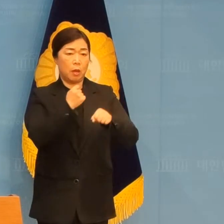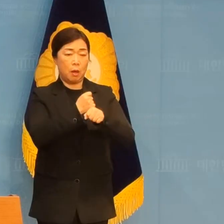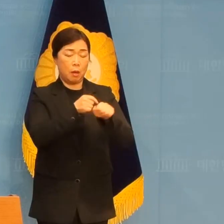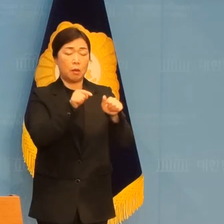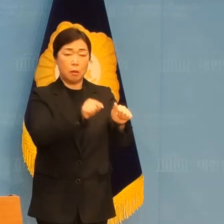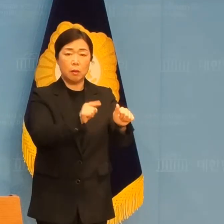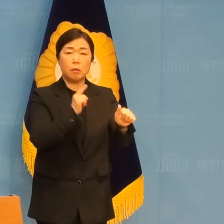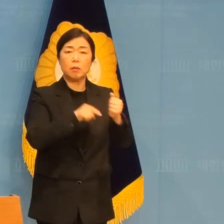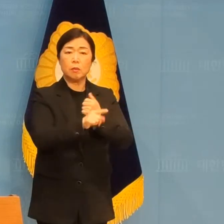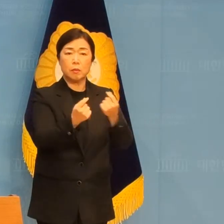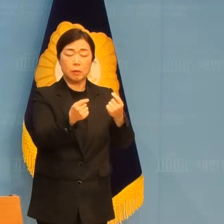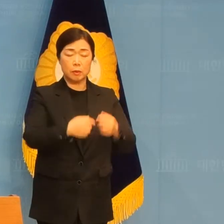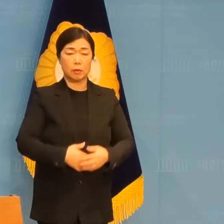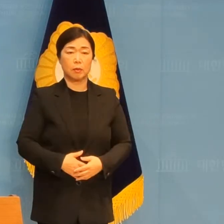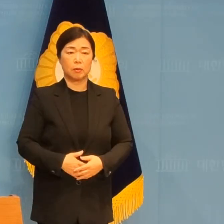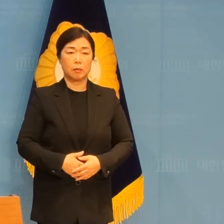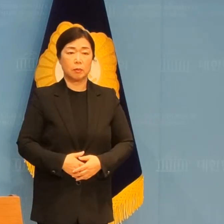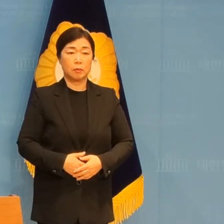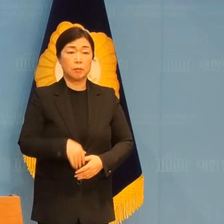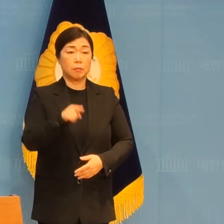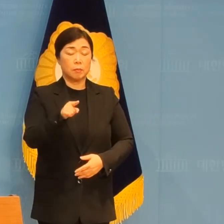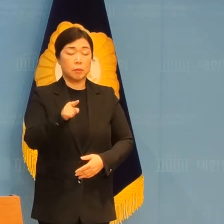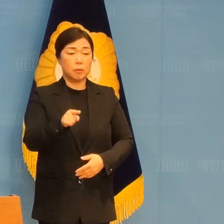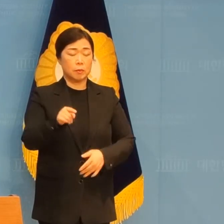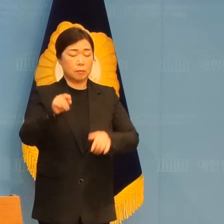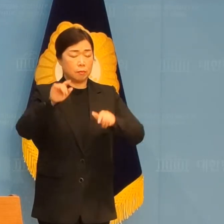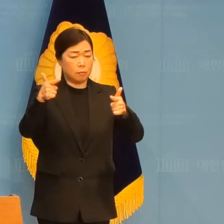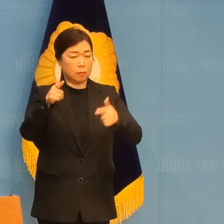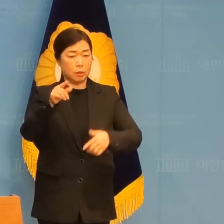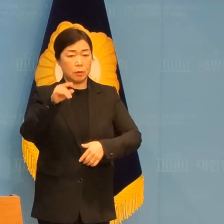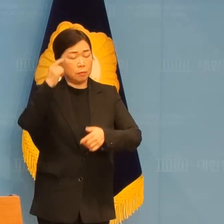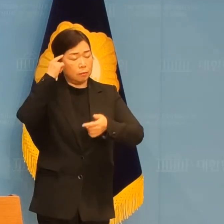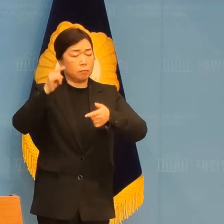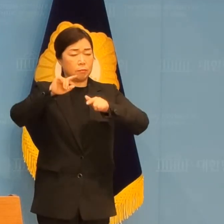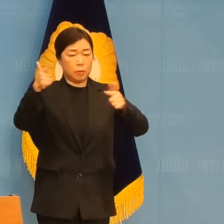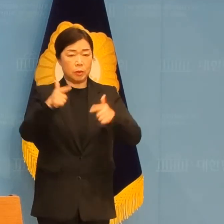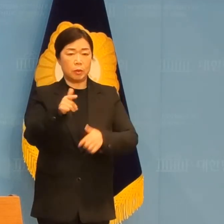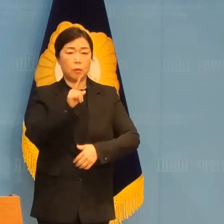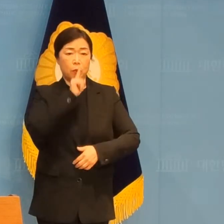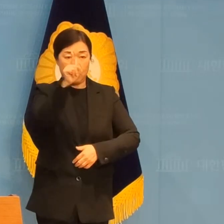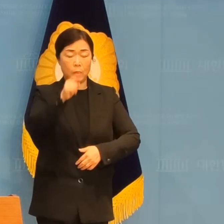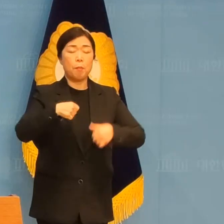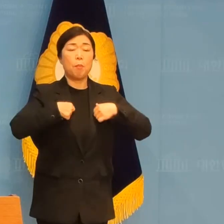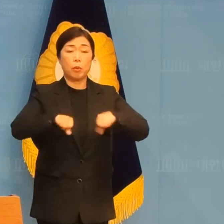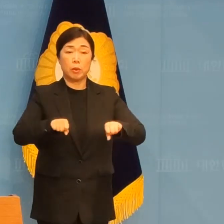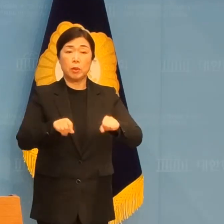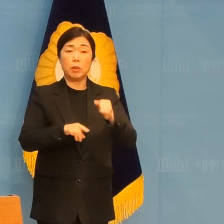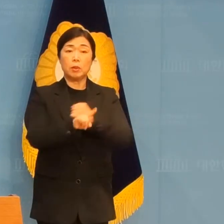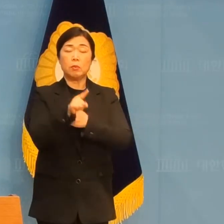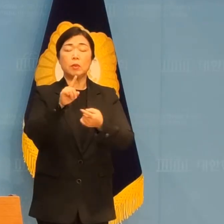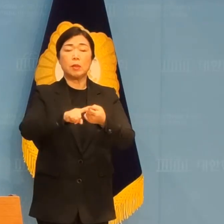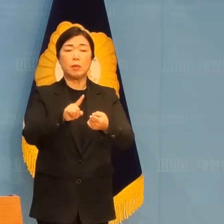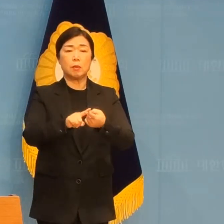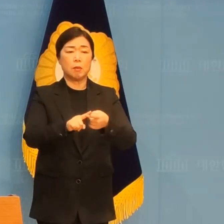이제는 집단 성명에 참여한 검사장 중에서도 사의를 표명하는 사태가